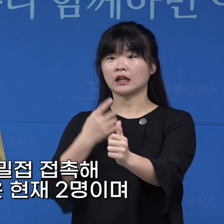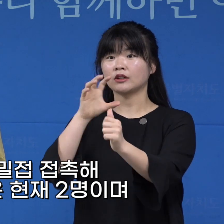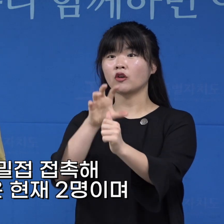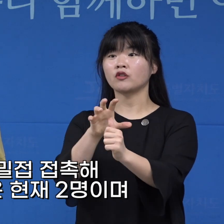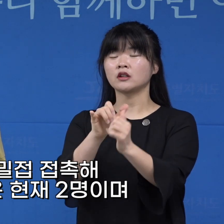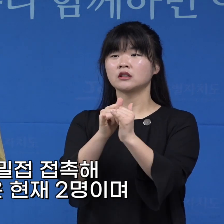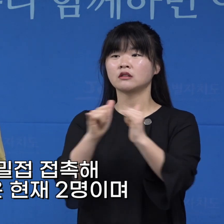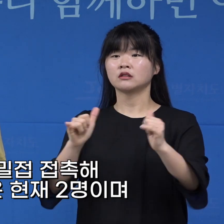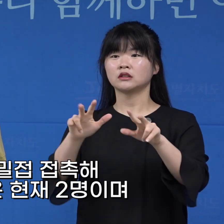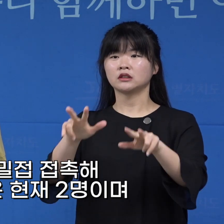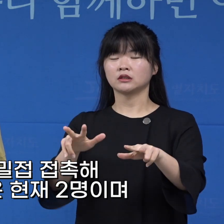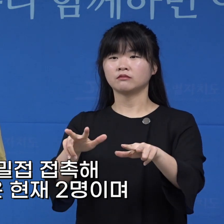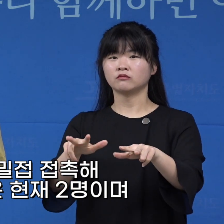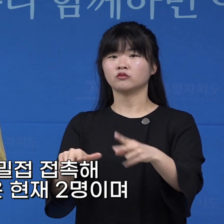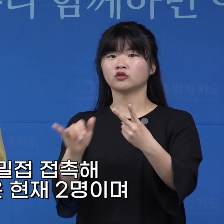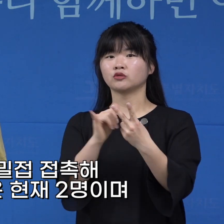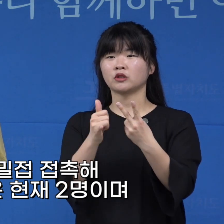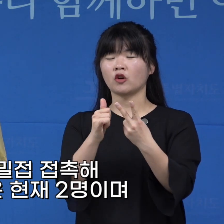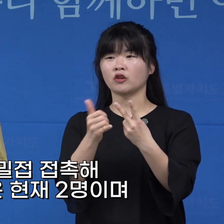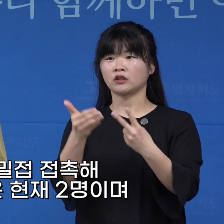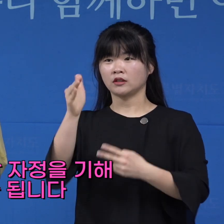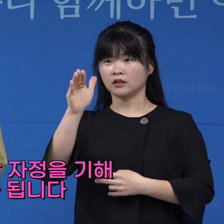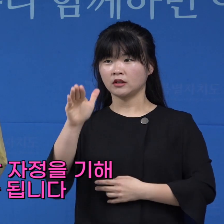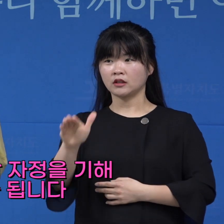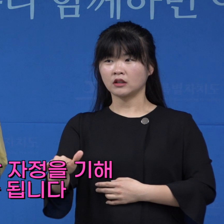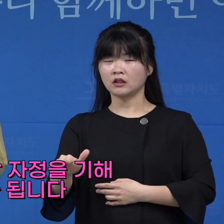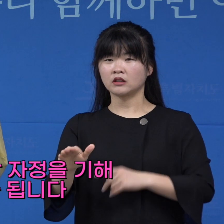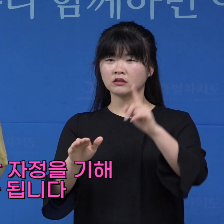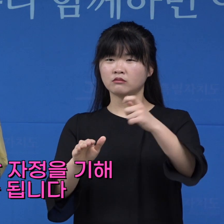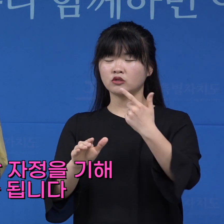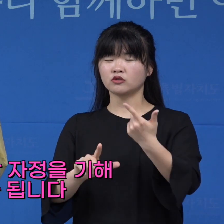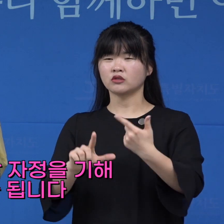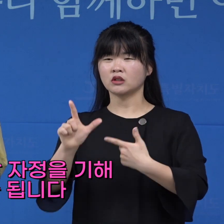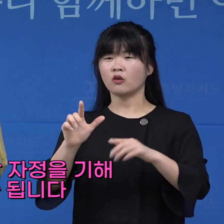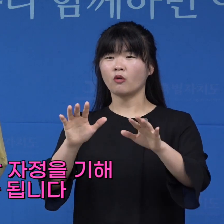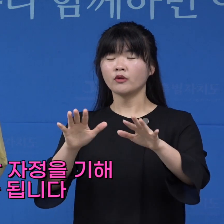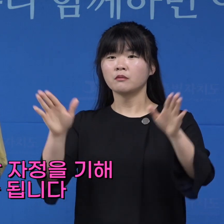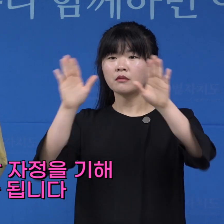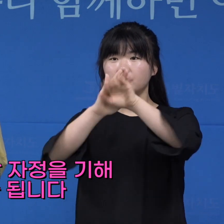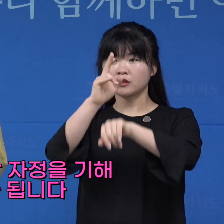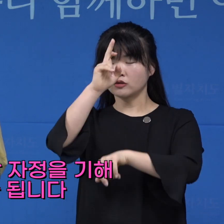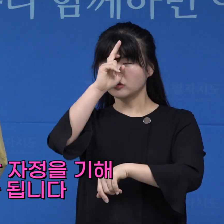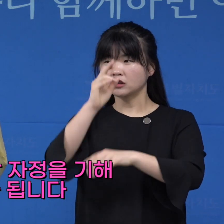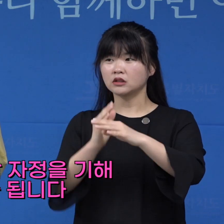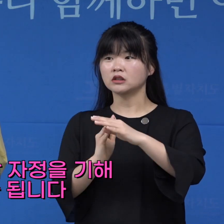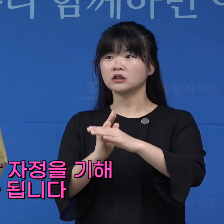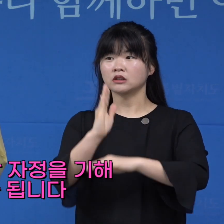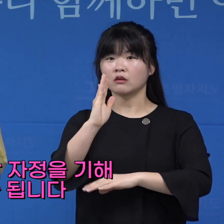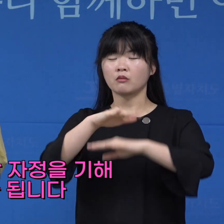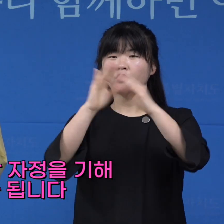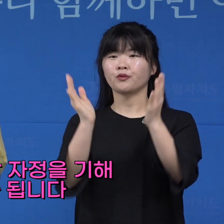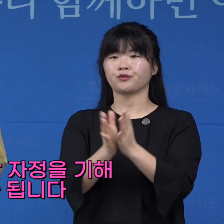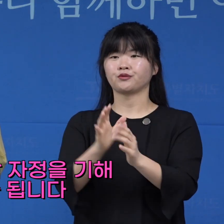중인 분은 현재 2명인데요. 16일 0시, 즉 오늘 밤 자정을 기해